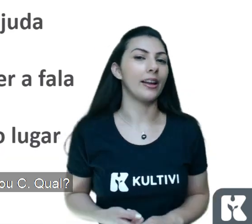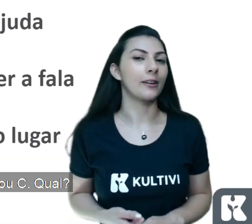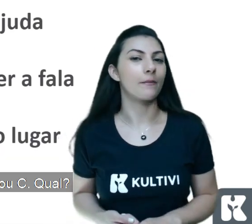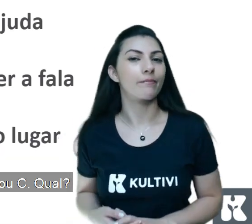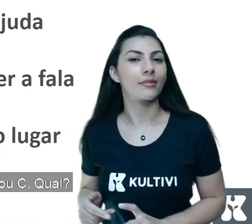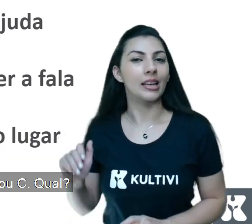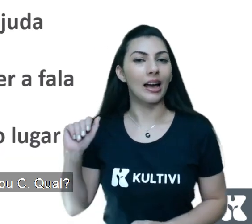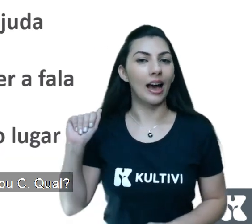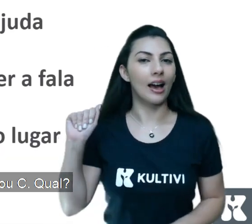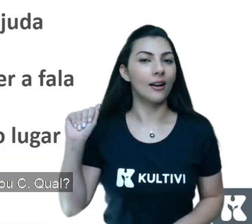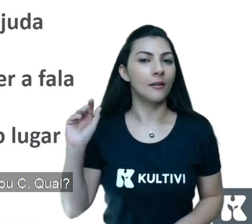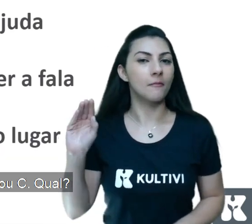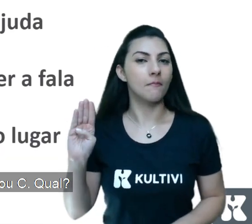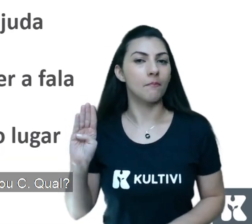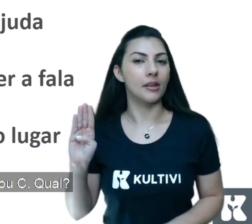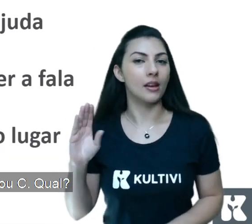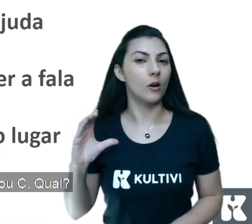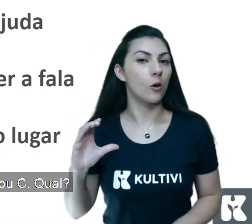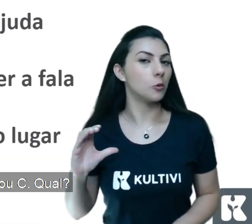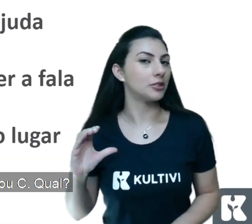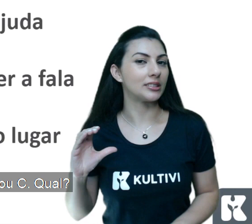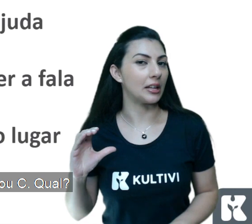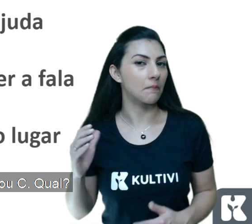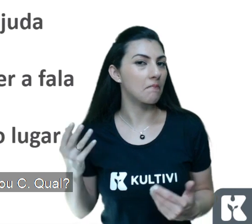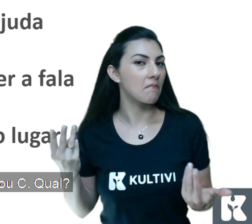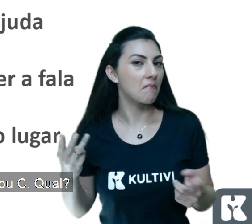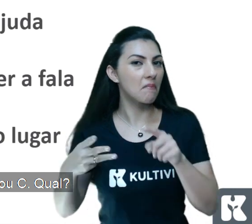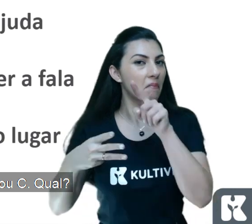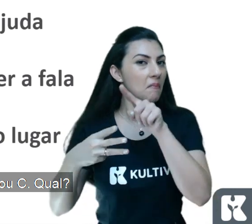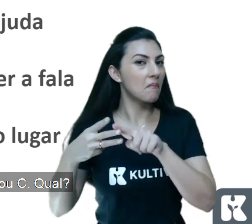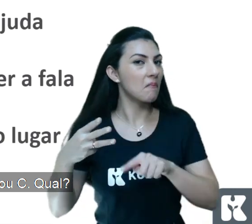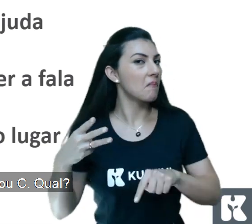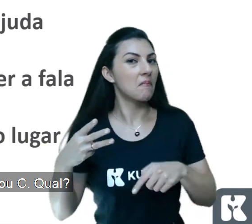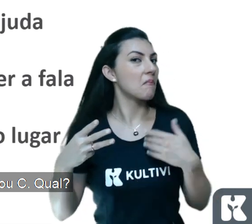está correta? A, B ou C?